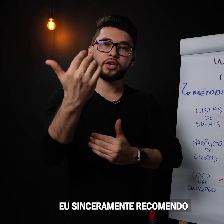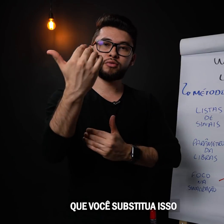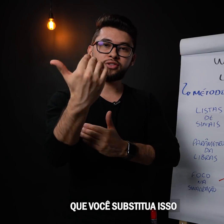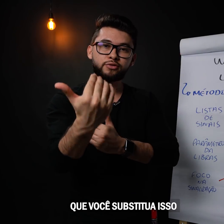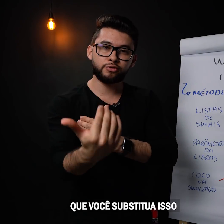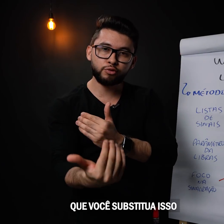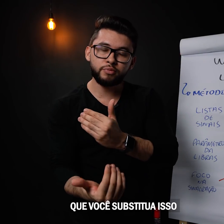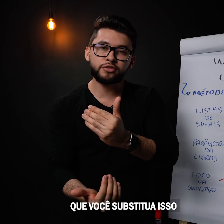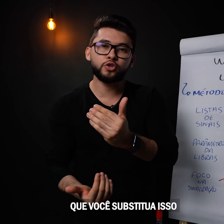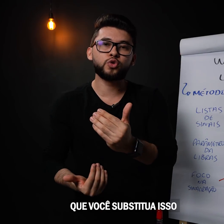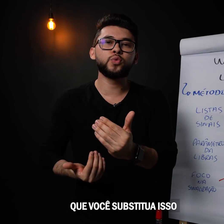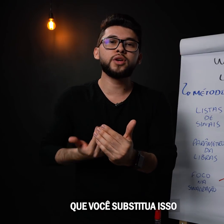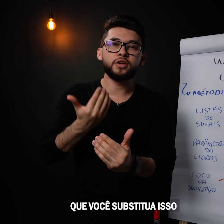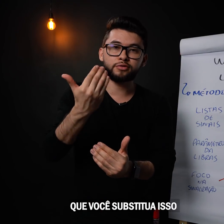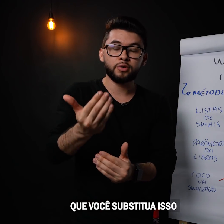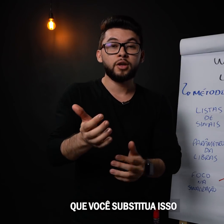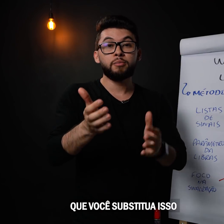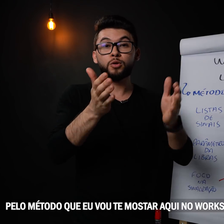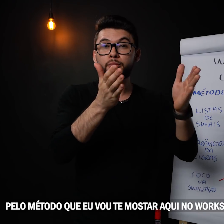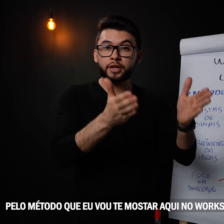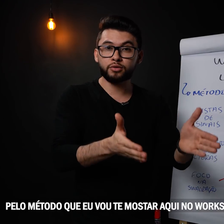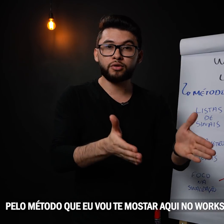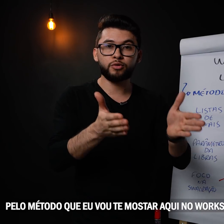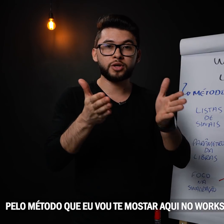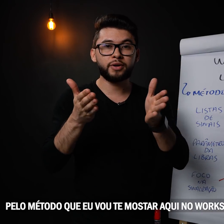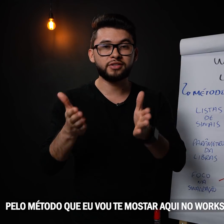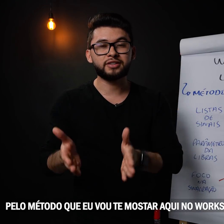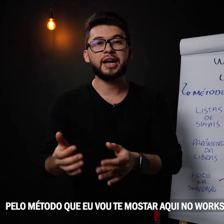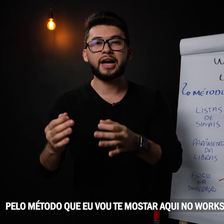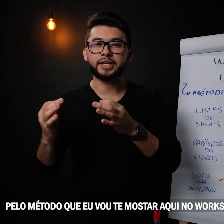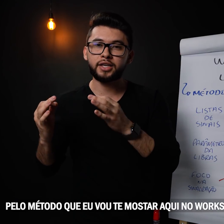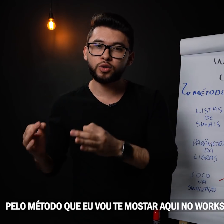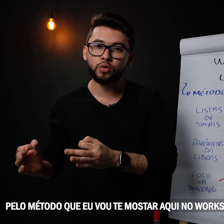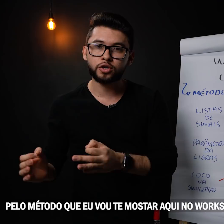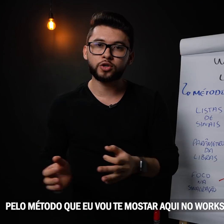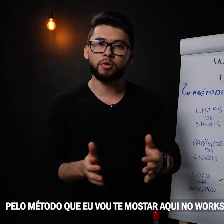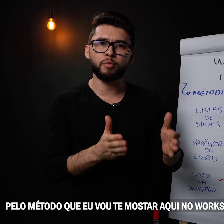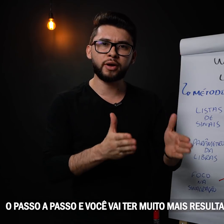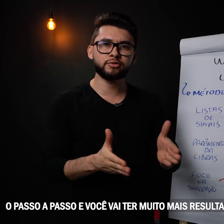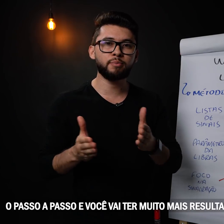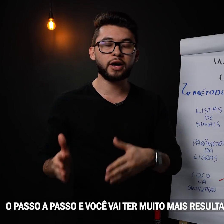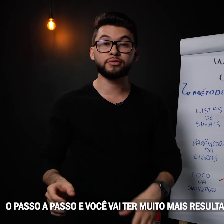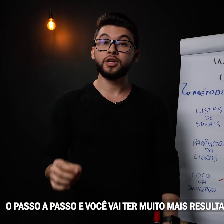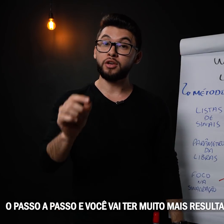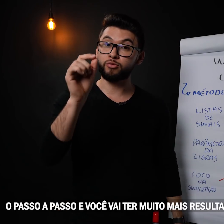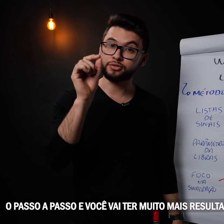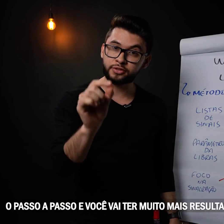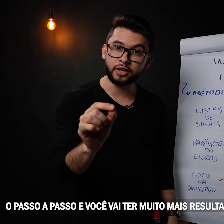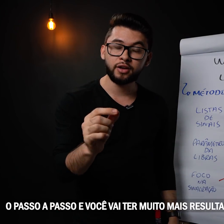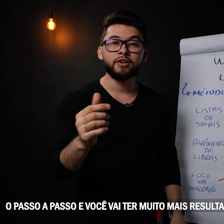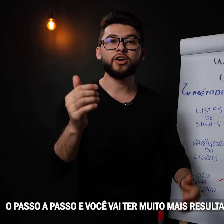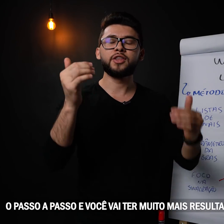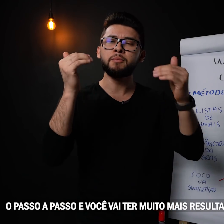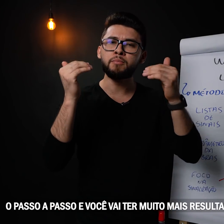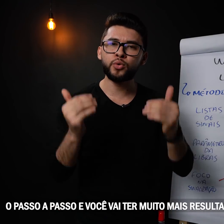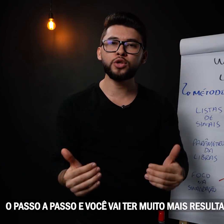você substitua isso pelo método que eu vou te apresentar aqui no workshop, o passo a passo, e você vai ter muito